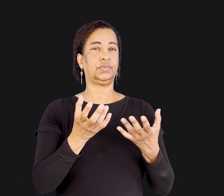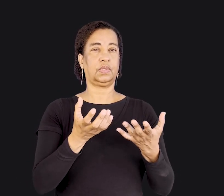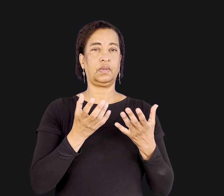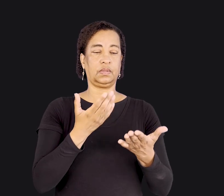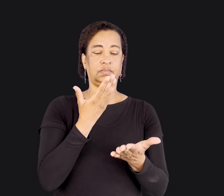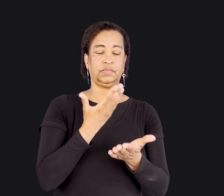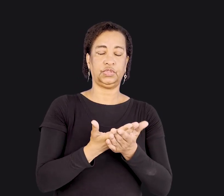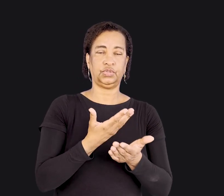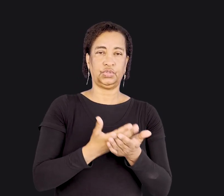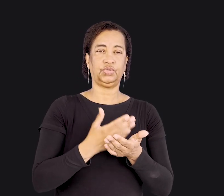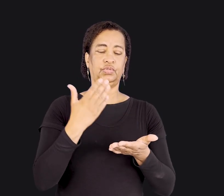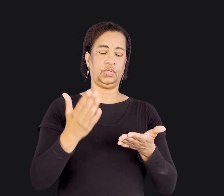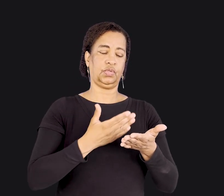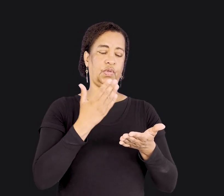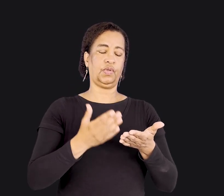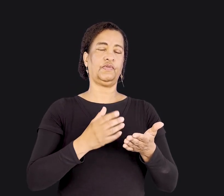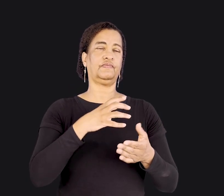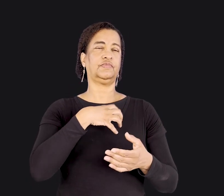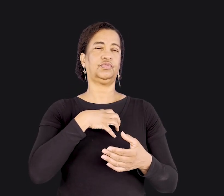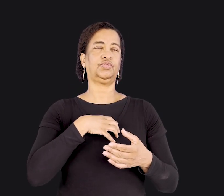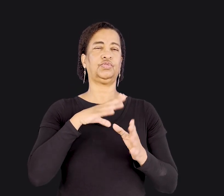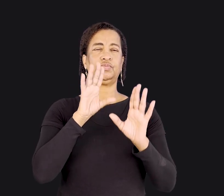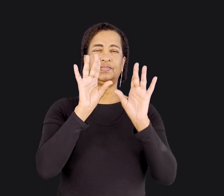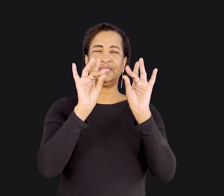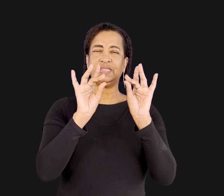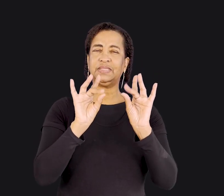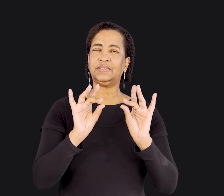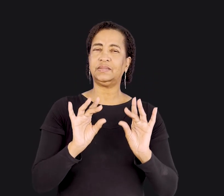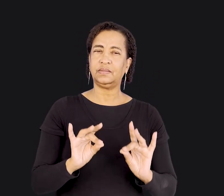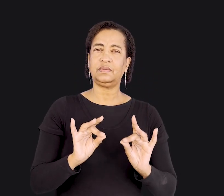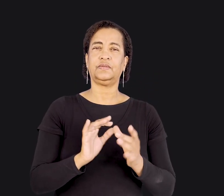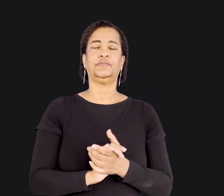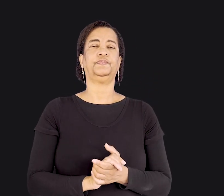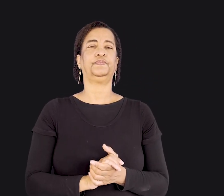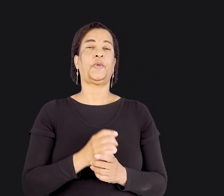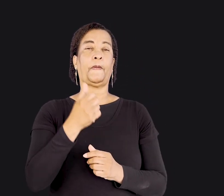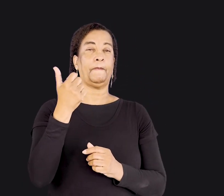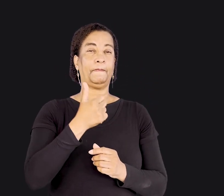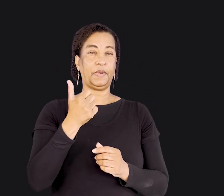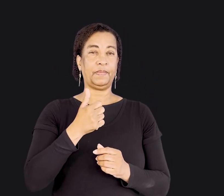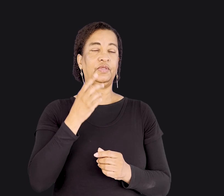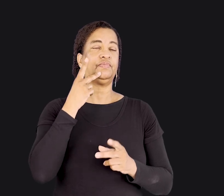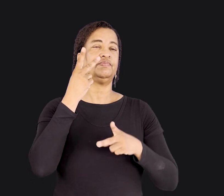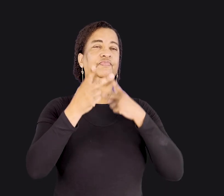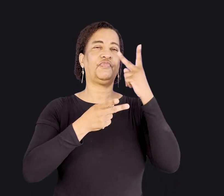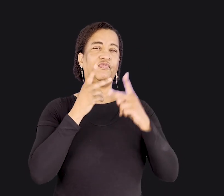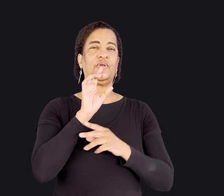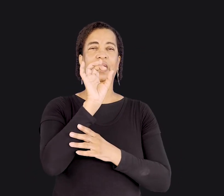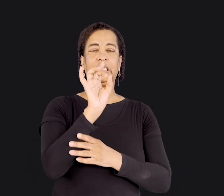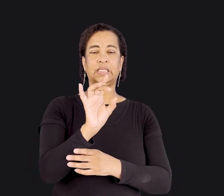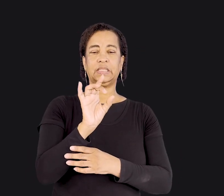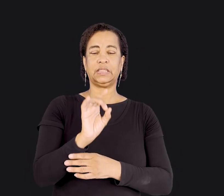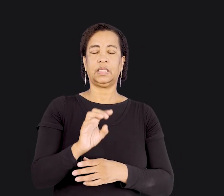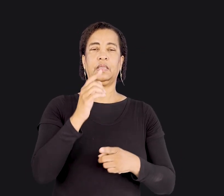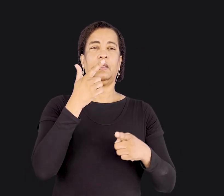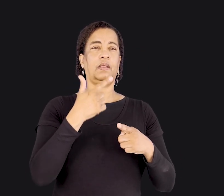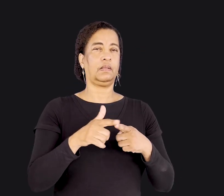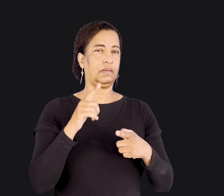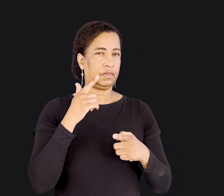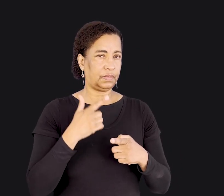estudar este livro de maneira mais detalhada. Vamos primeiro abordar cada um dos